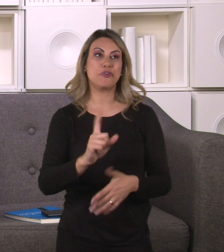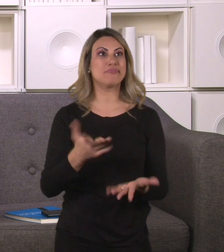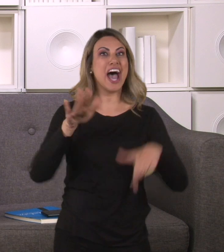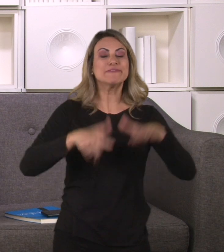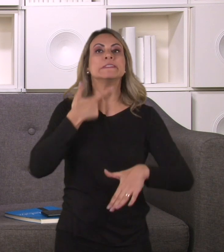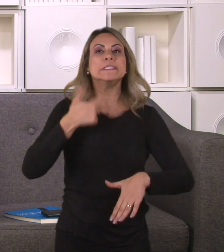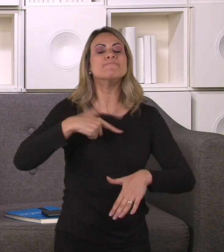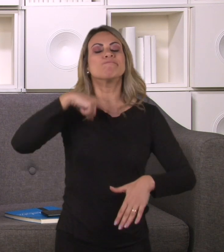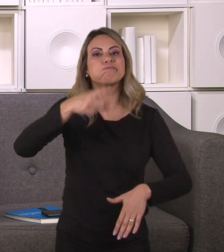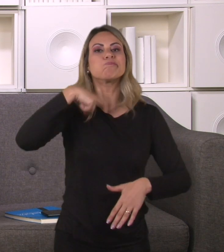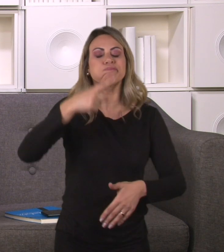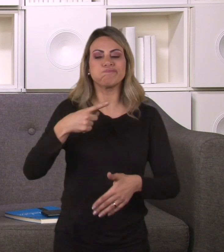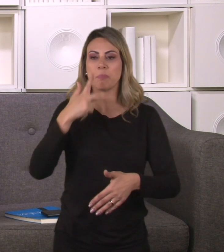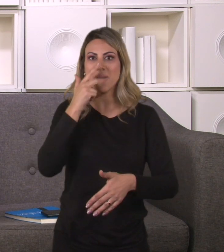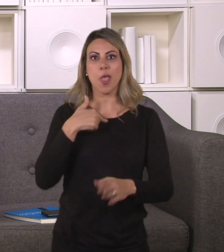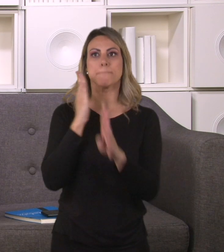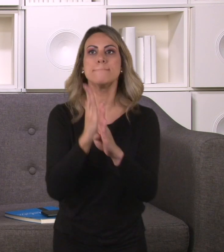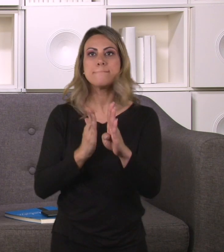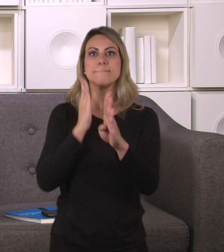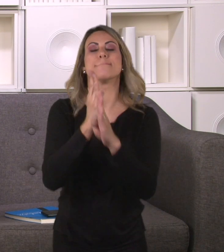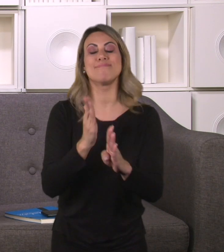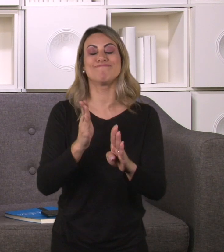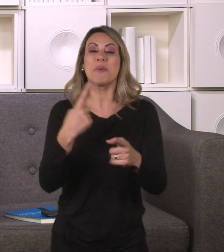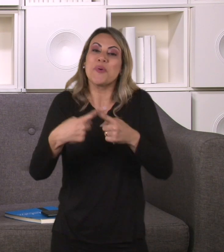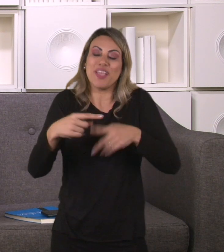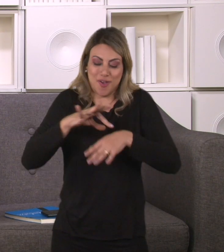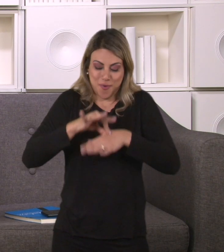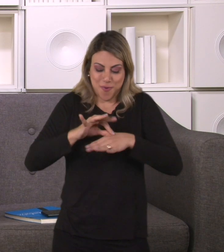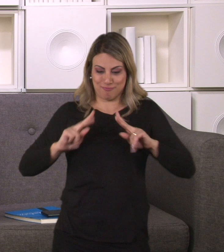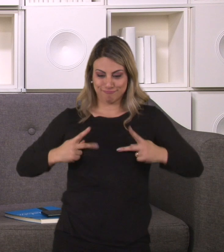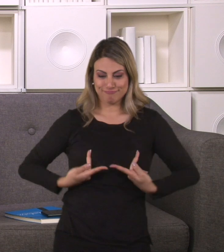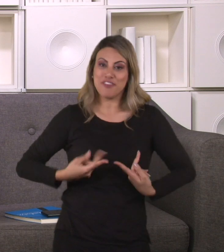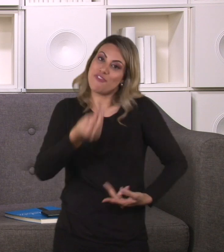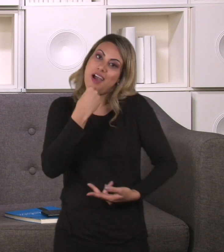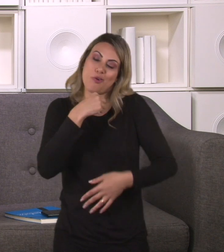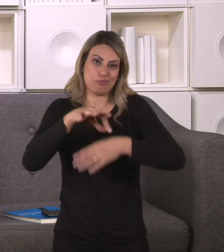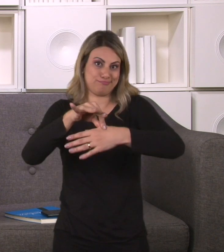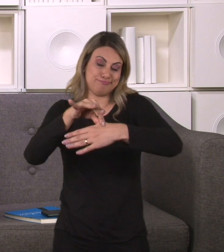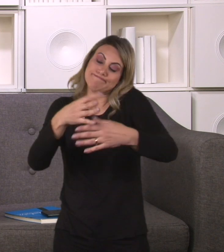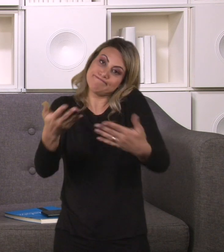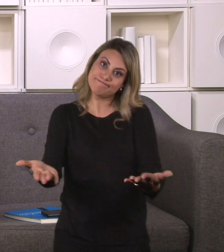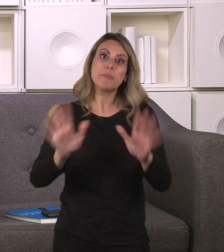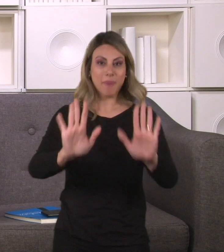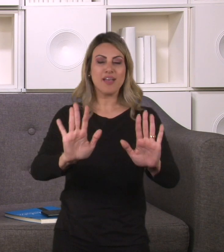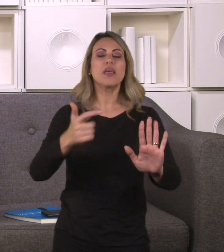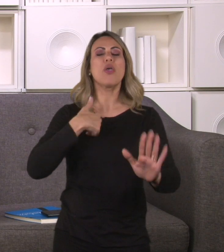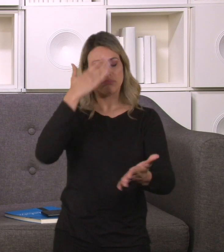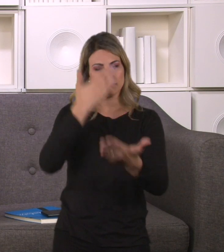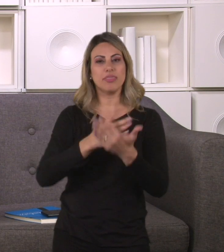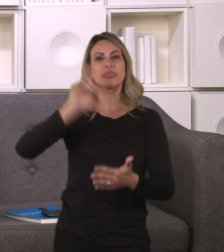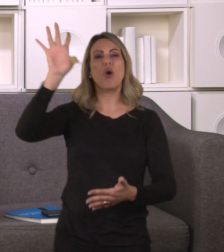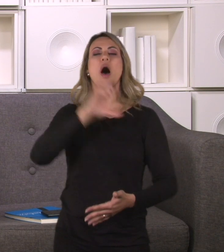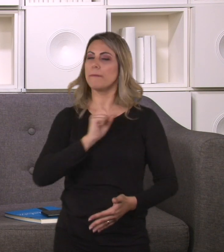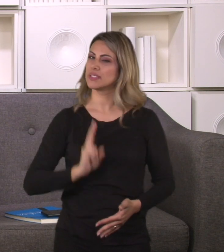nossas limitações humanas, a nossa finitude, o fato de não sermos onipotentes. E mesmo assim, continuarmos de